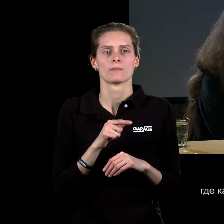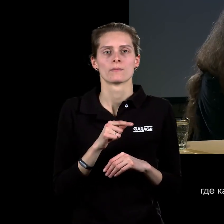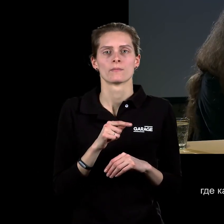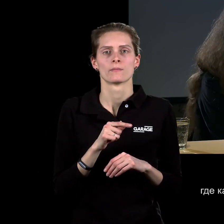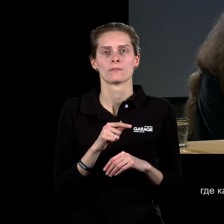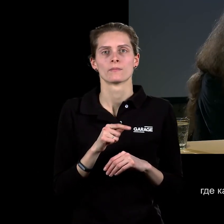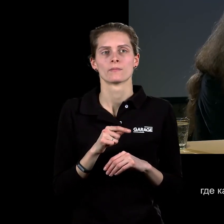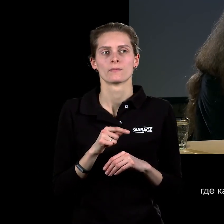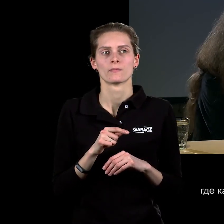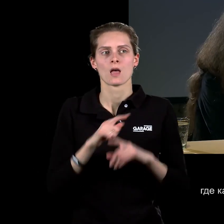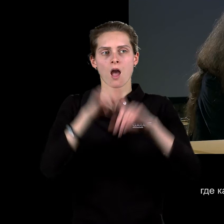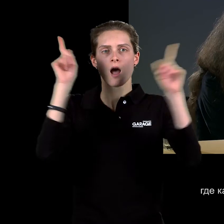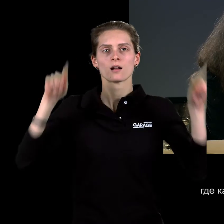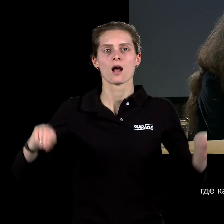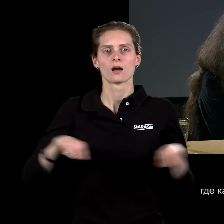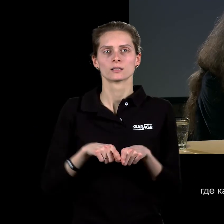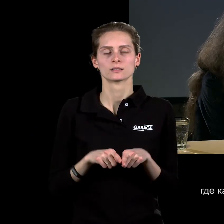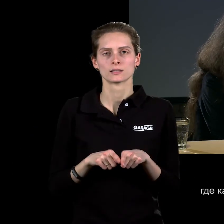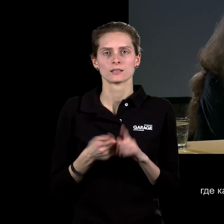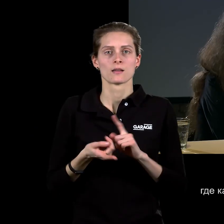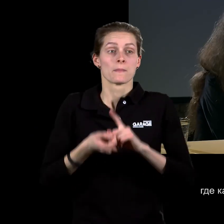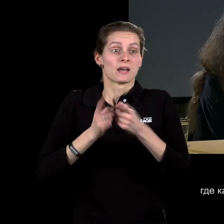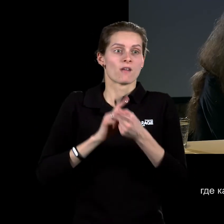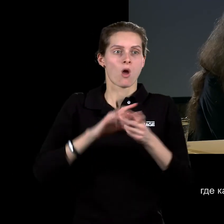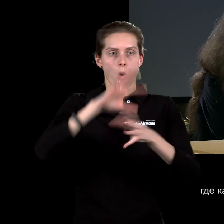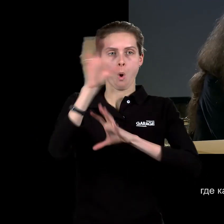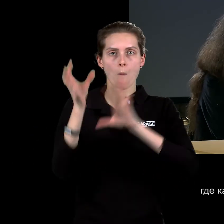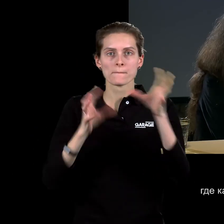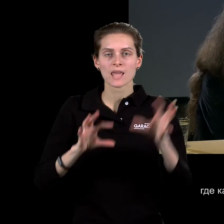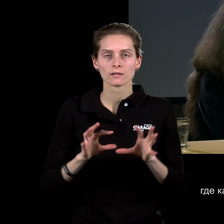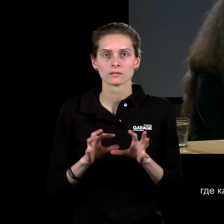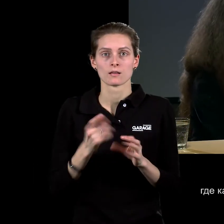которая как раз вот эта картина, превращающаяся в объекты, картина, которая